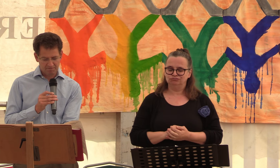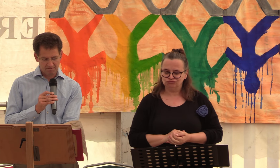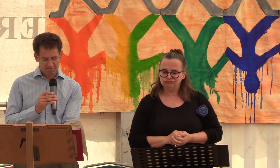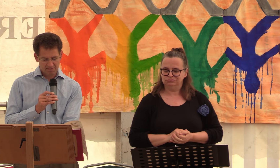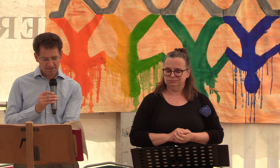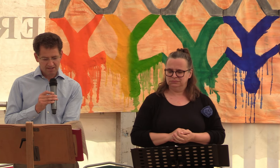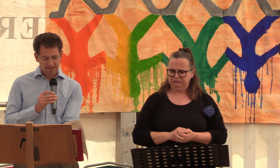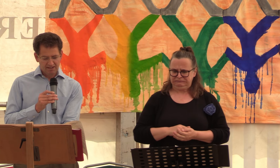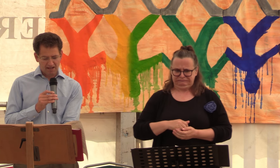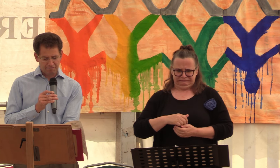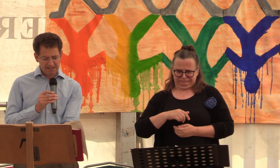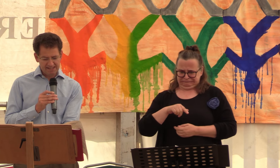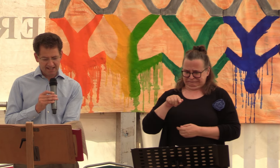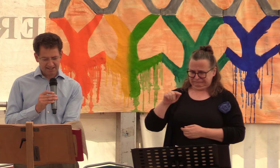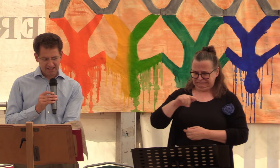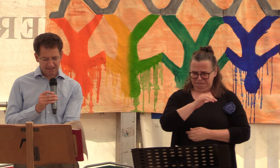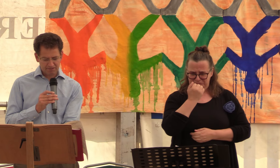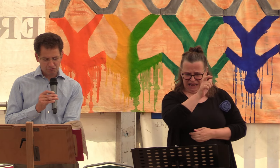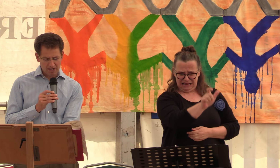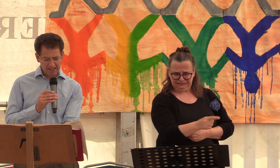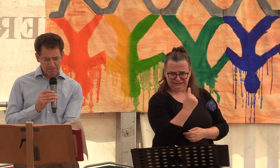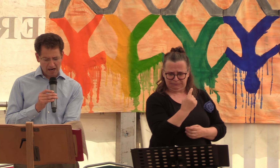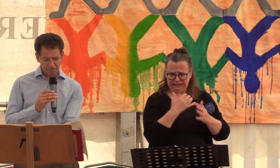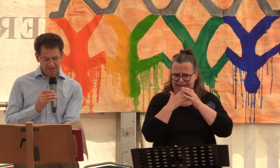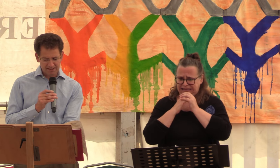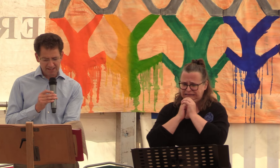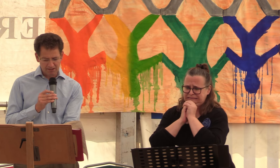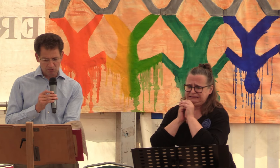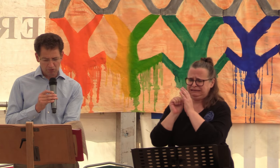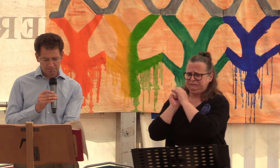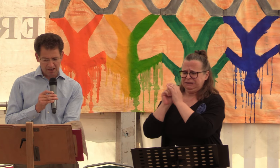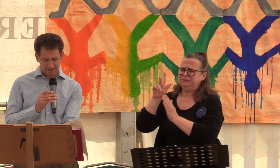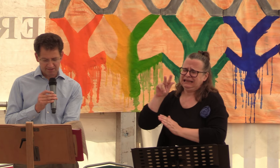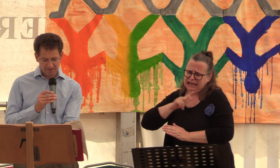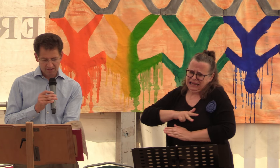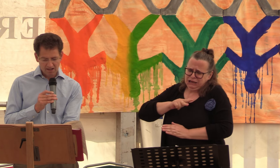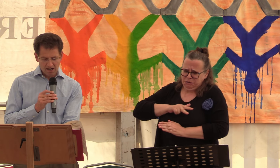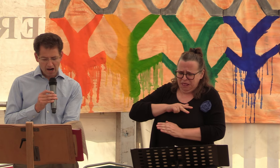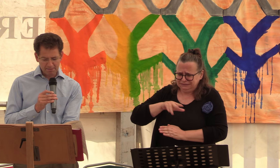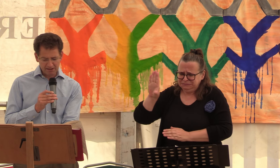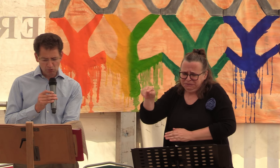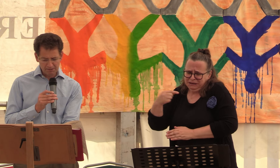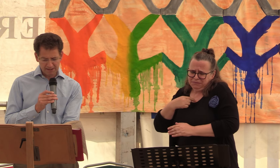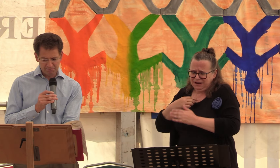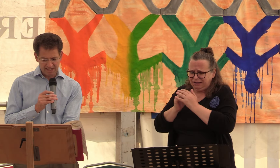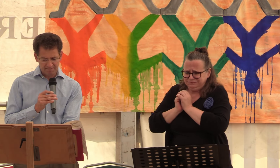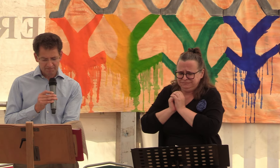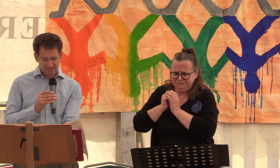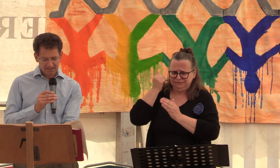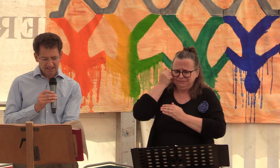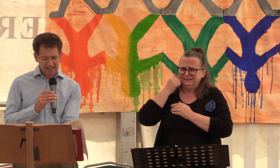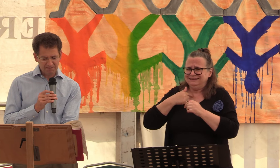begleichen. Da fiel der Knecht vor ihm auf die Knie und bat: Hab Geduld mit